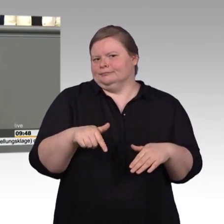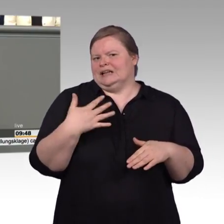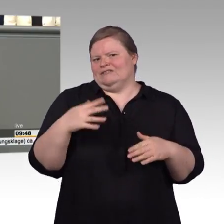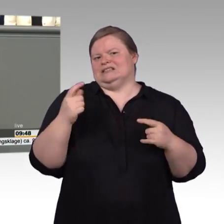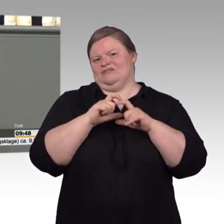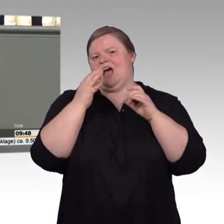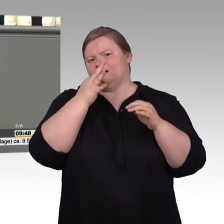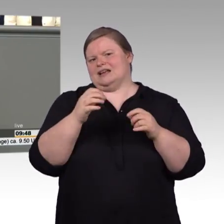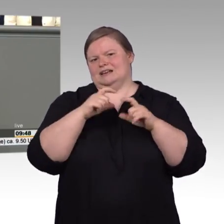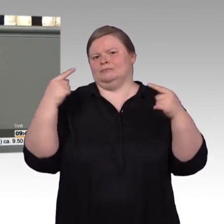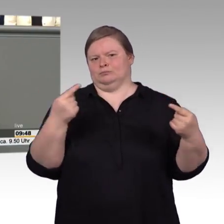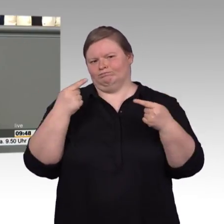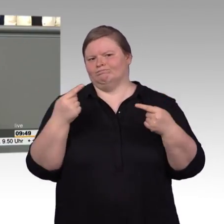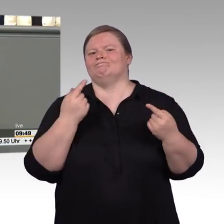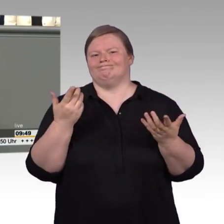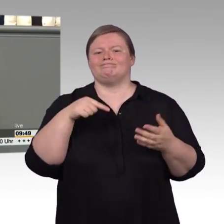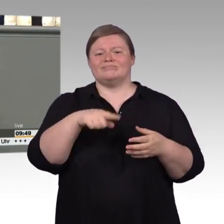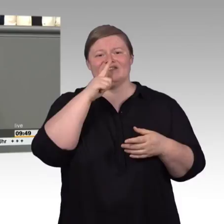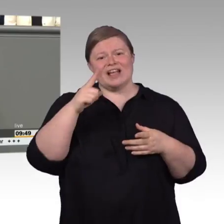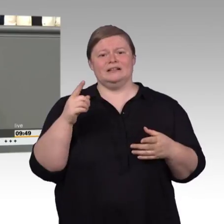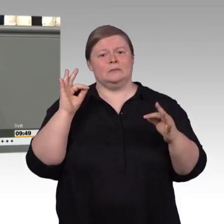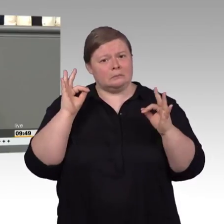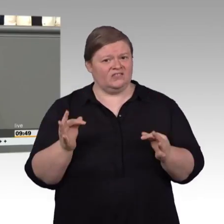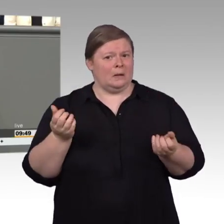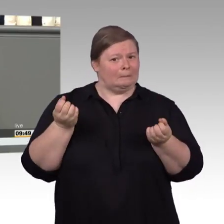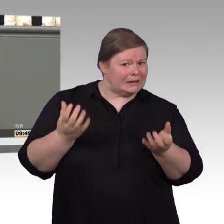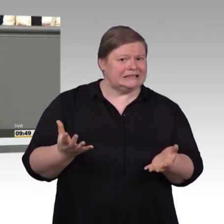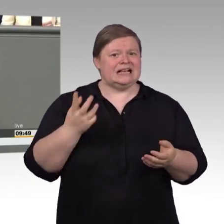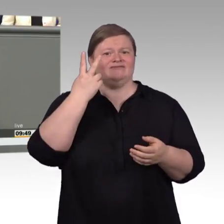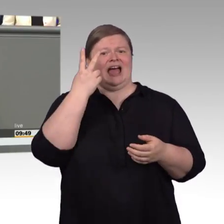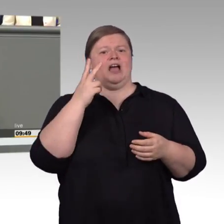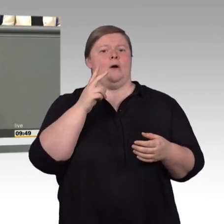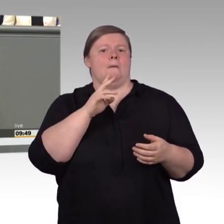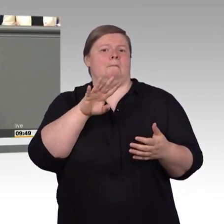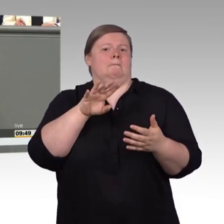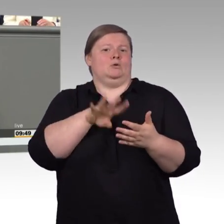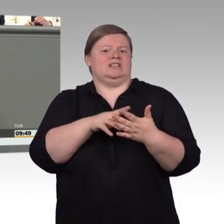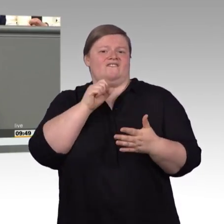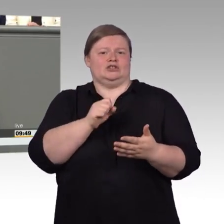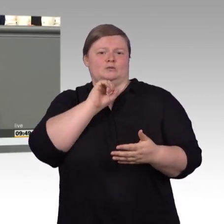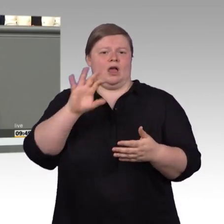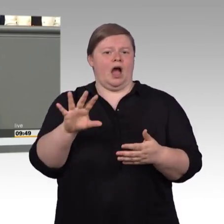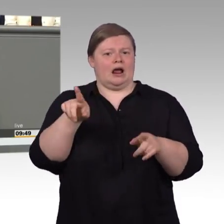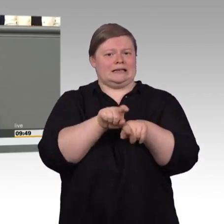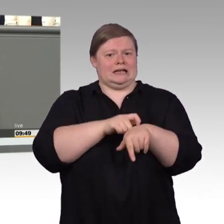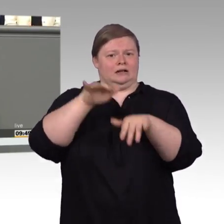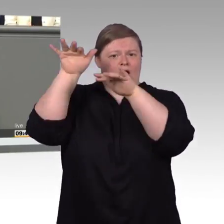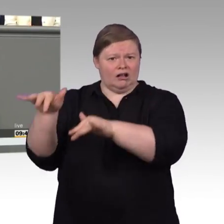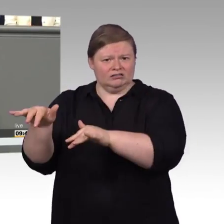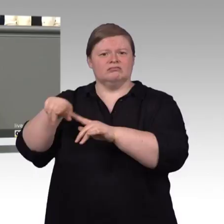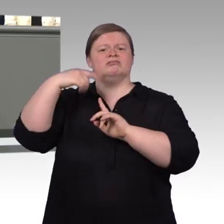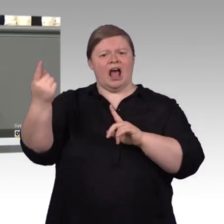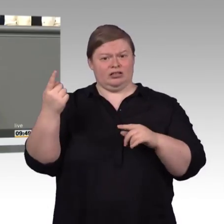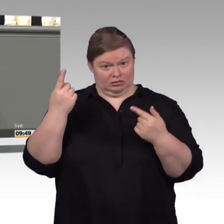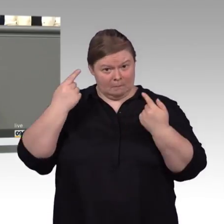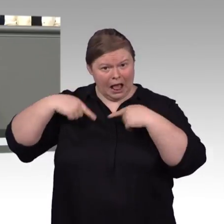diskutiert, wie wir Unternehmen und Handwerksbetriebe von diesem Gesetz partizipieren lassen können. Es ist richtig, sie stehen nicht direkt im Gesetzentwurf